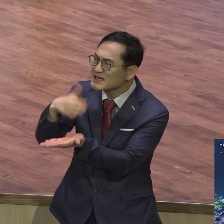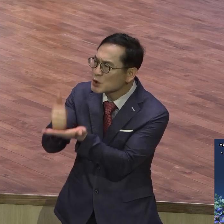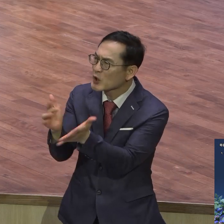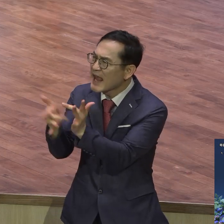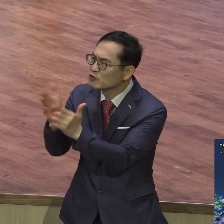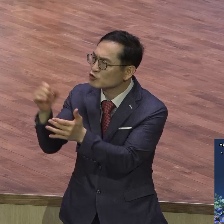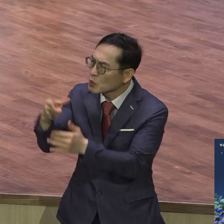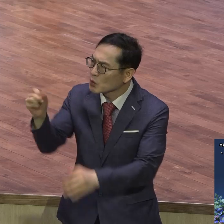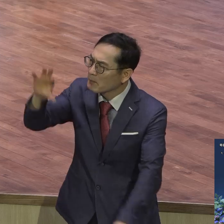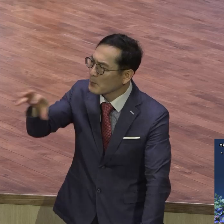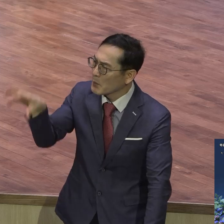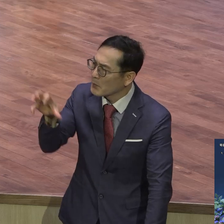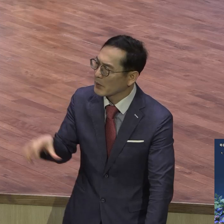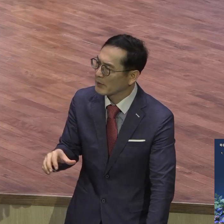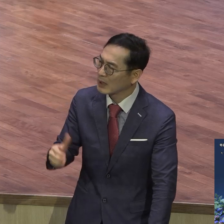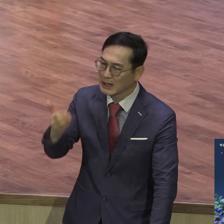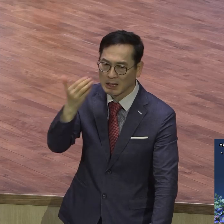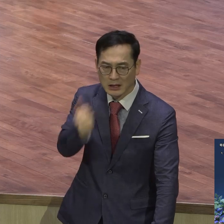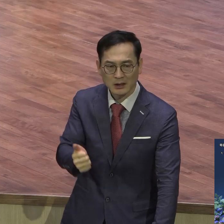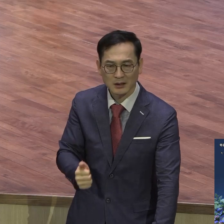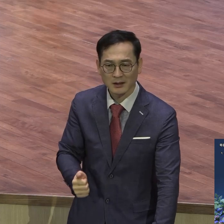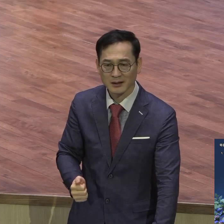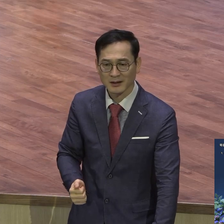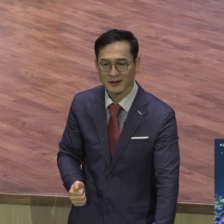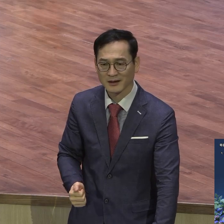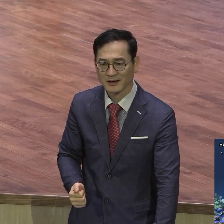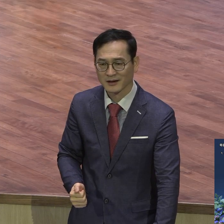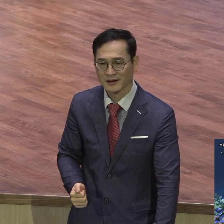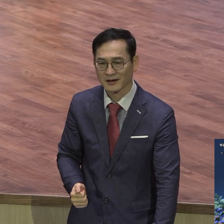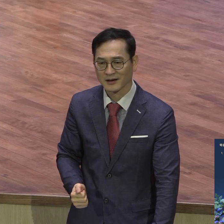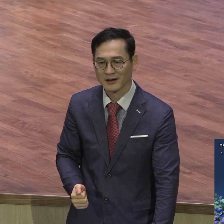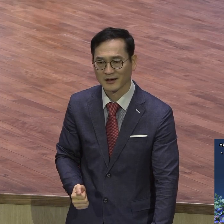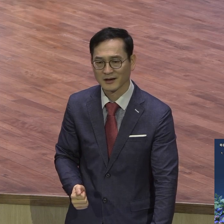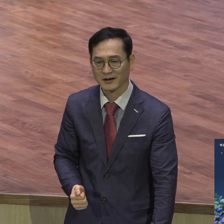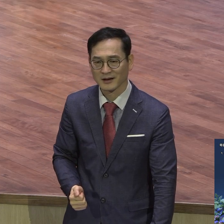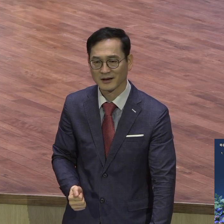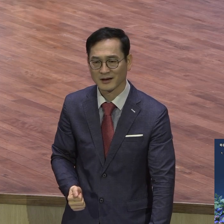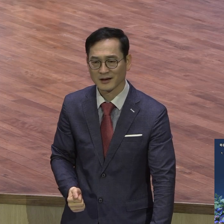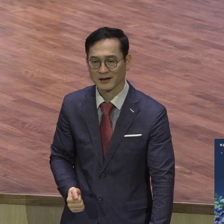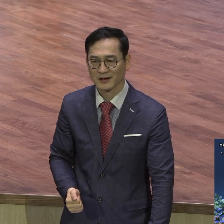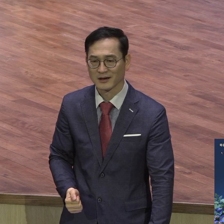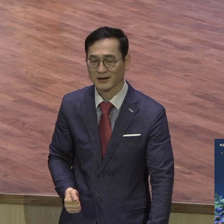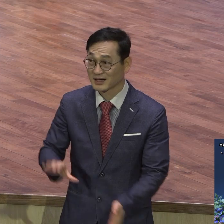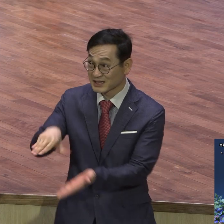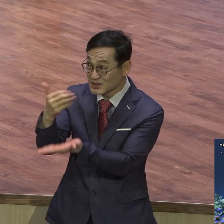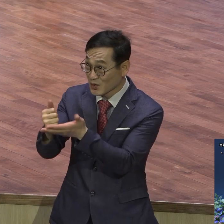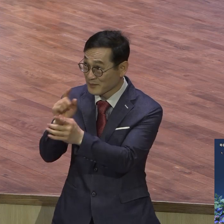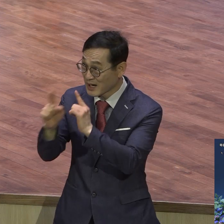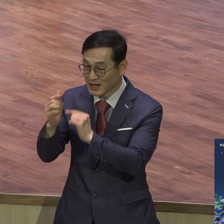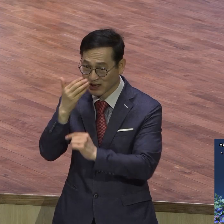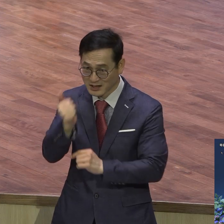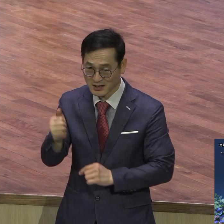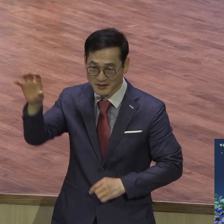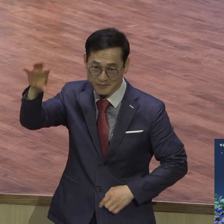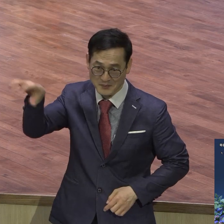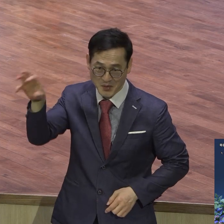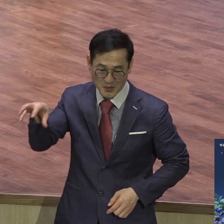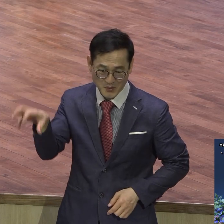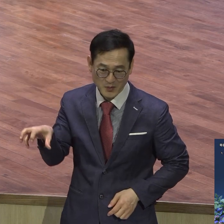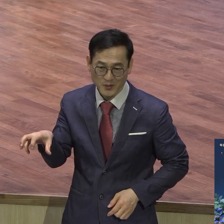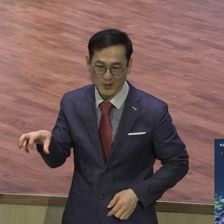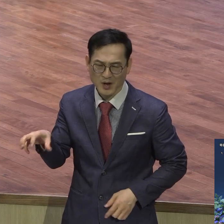말을 또 해 이렇게 들립니다 똑같은 말을 한답니다 그리스도 말하면 똑같은 말이에요 반복적으로